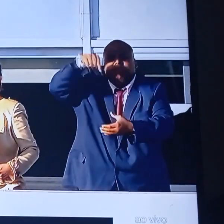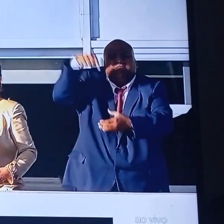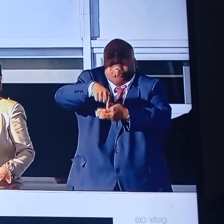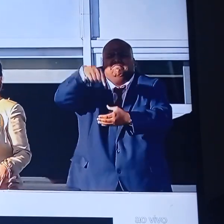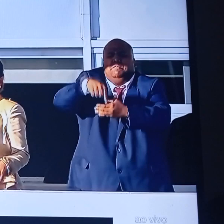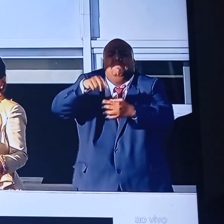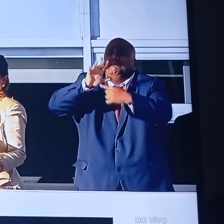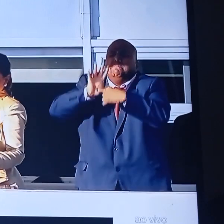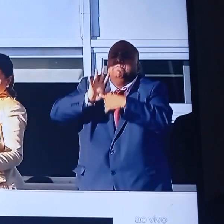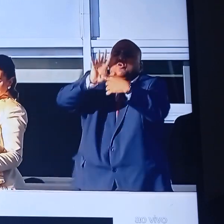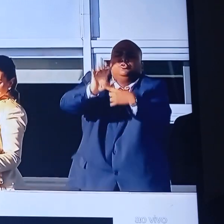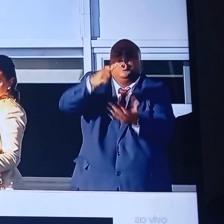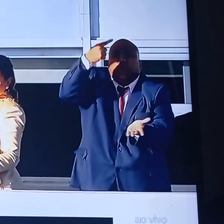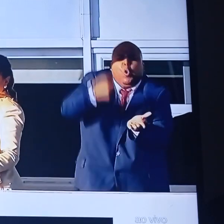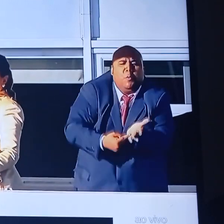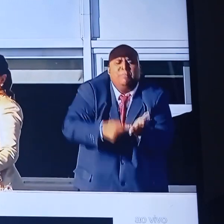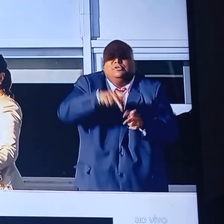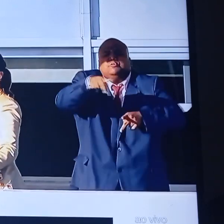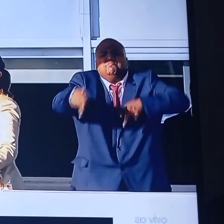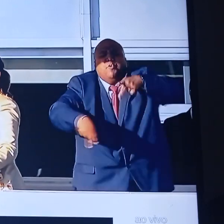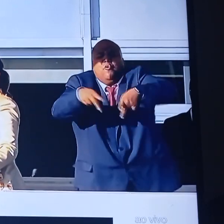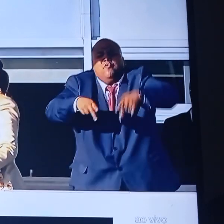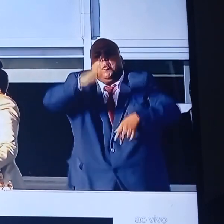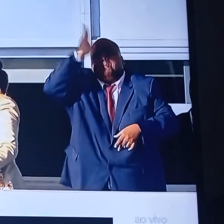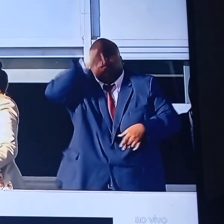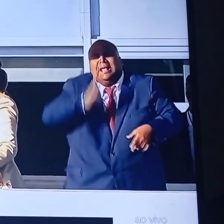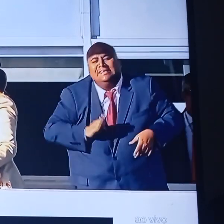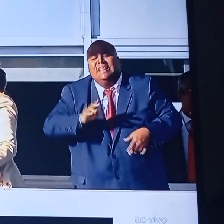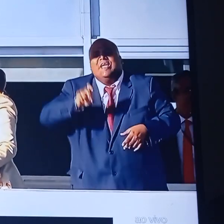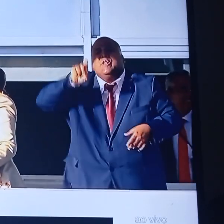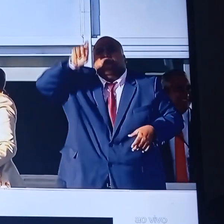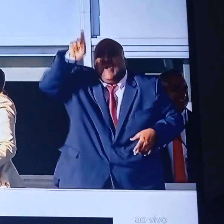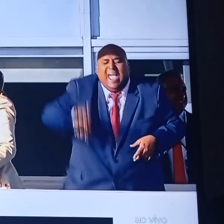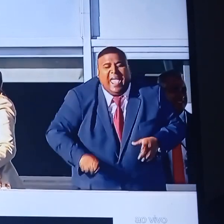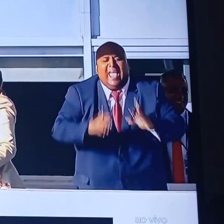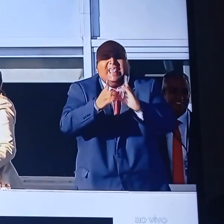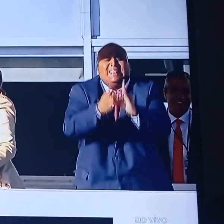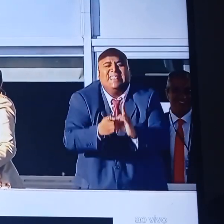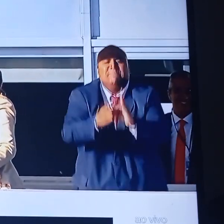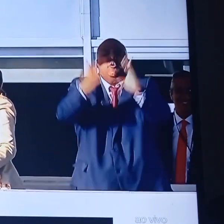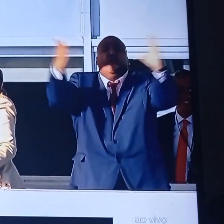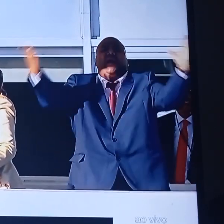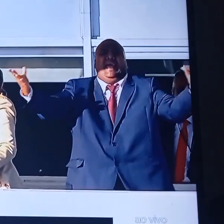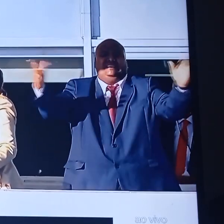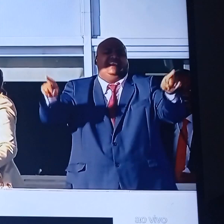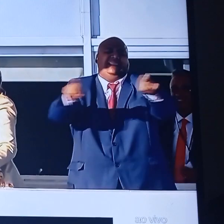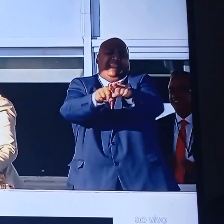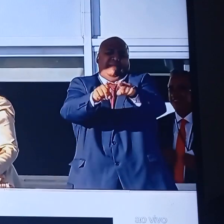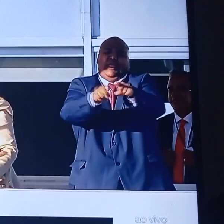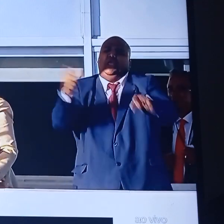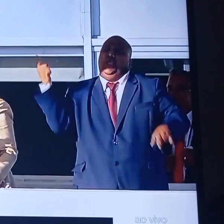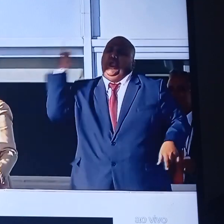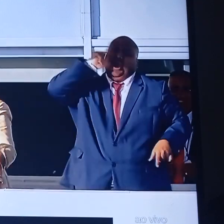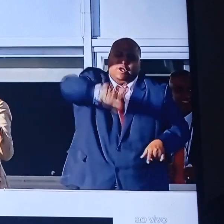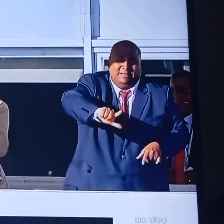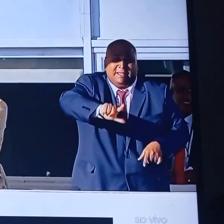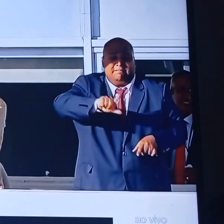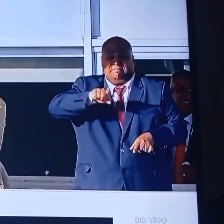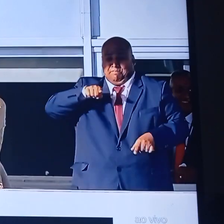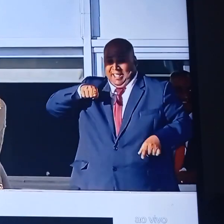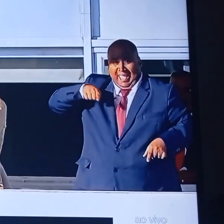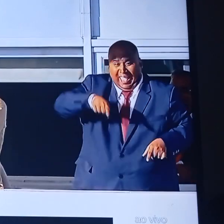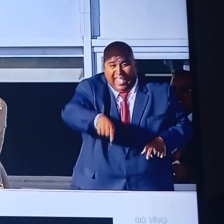que demonstrou o compromisso do povo brasileiro com a democracia e suas instituições.